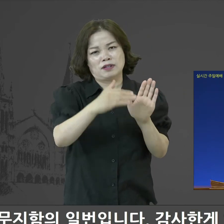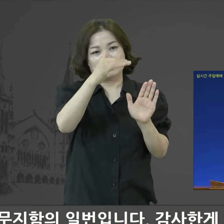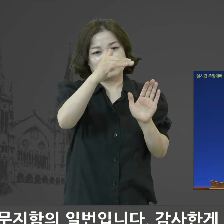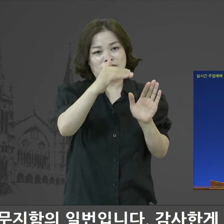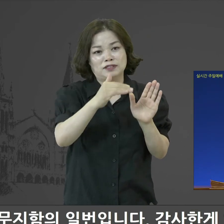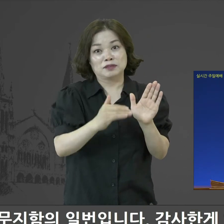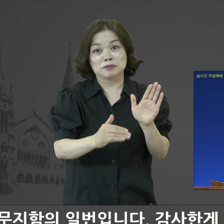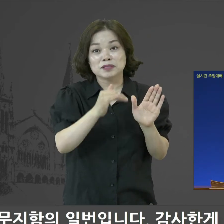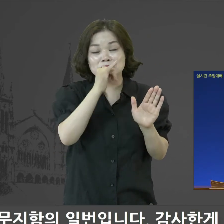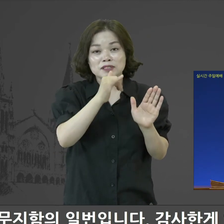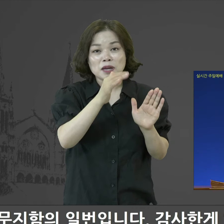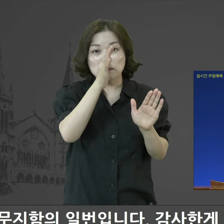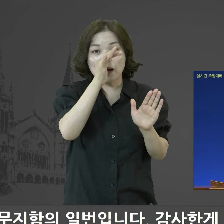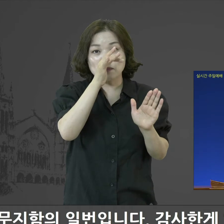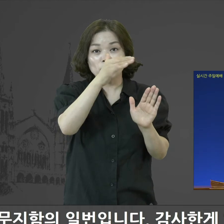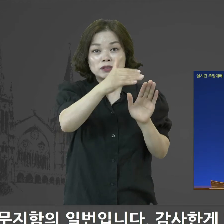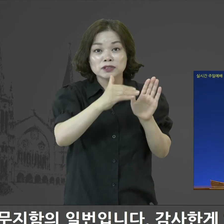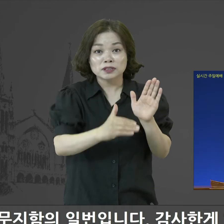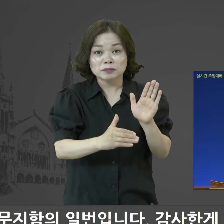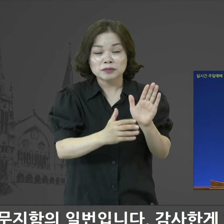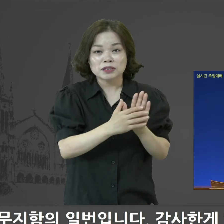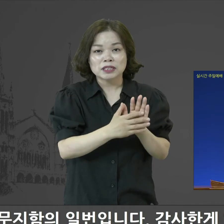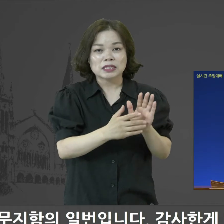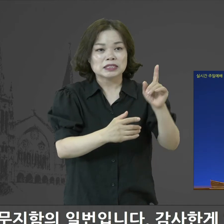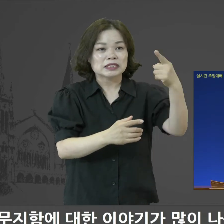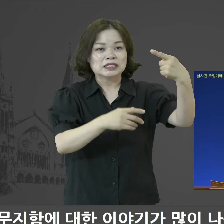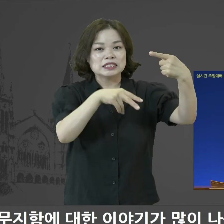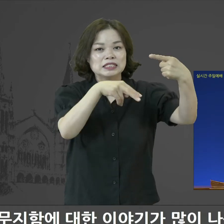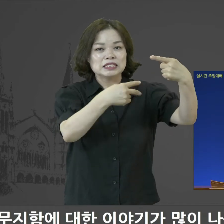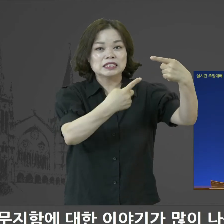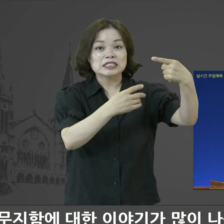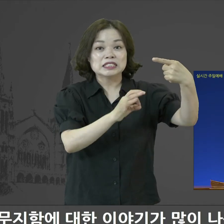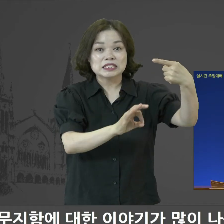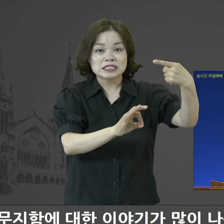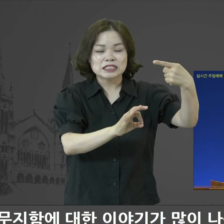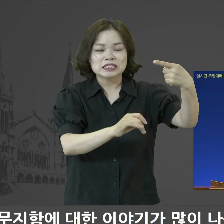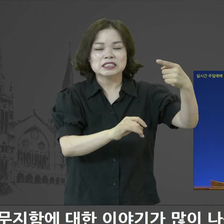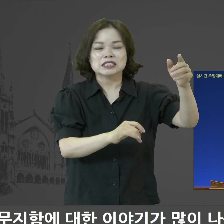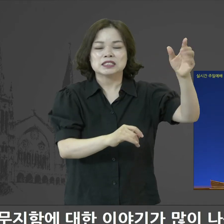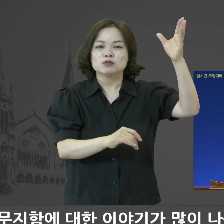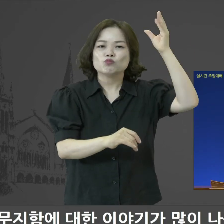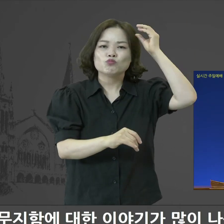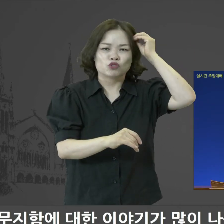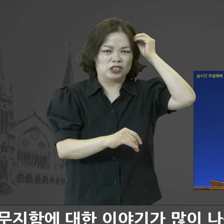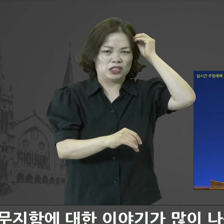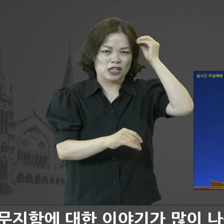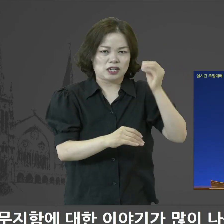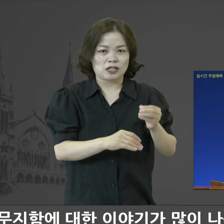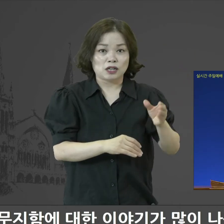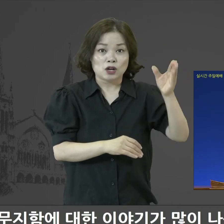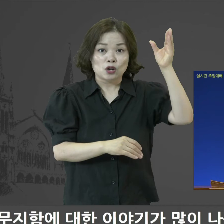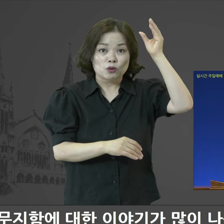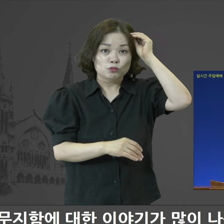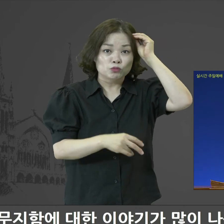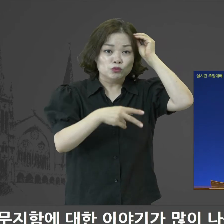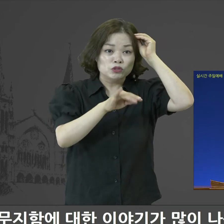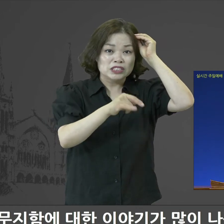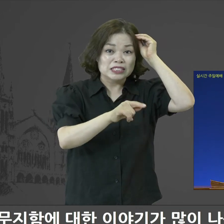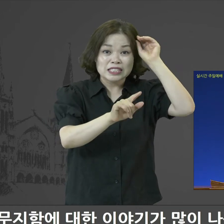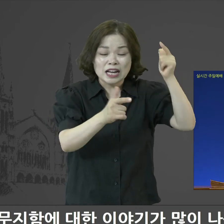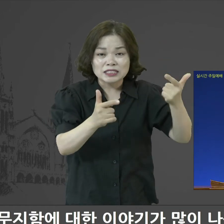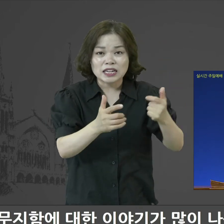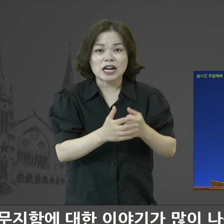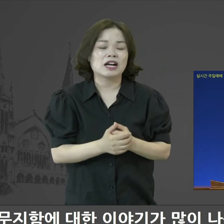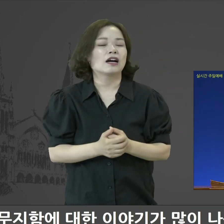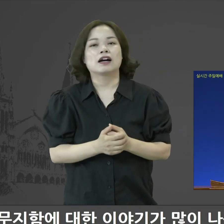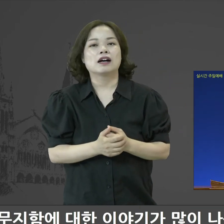있습니다. 바보의 등급 중에 근 1등급에 속하는 게 무지함이에요. 무식이 아닙니다.